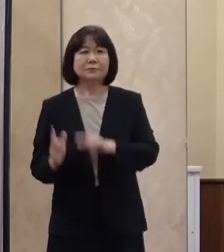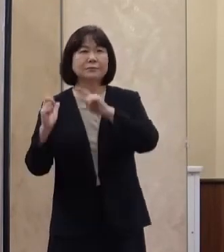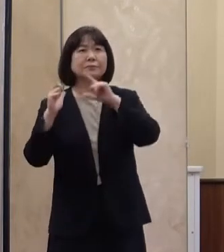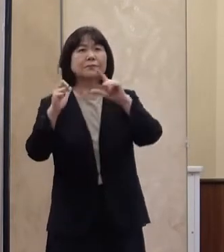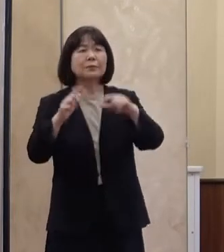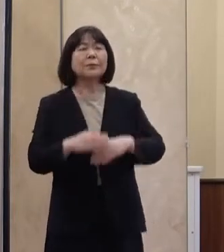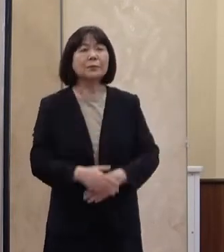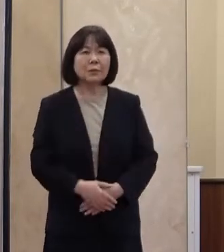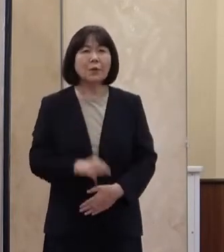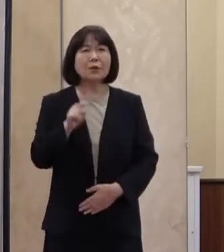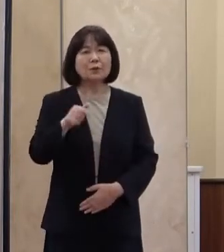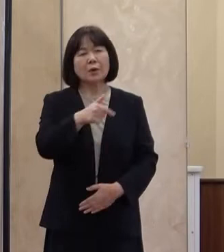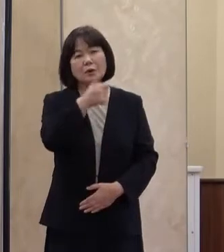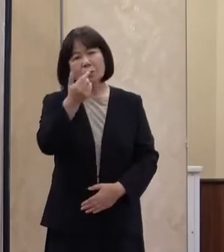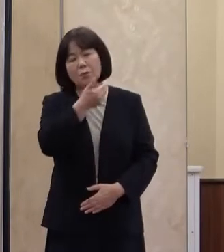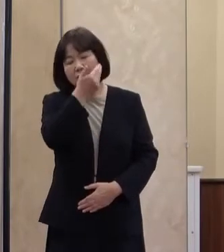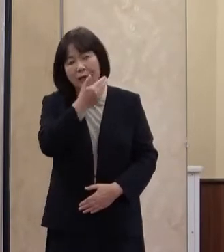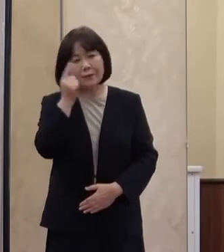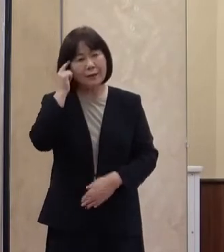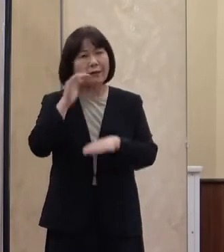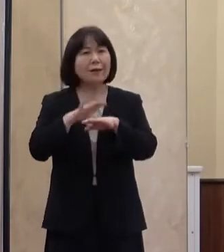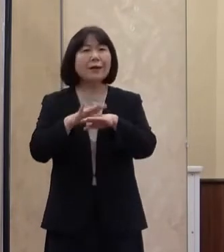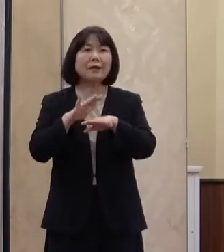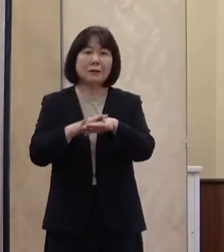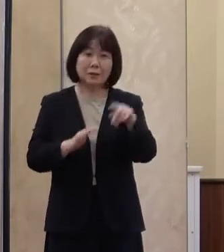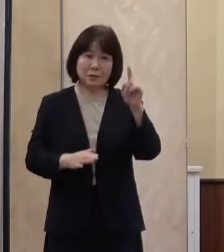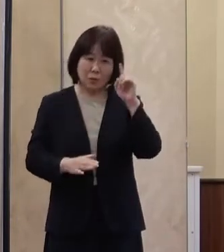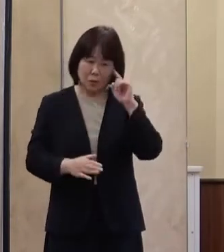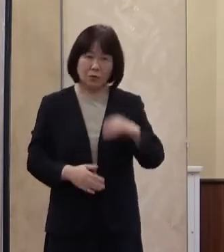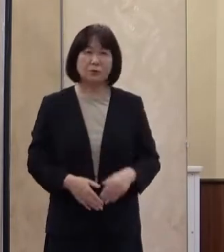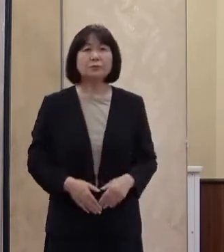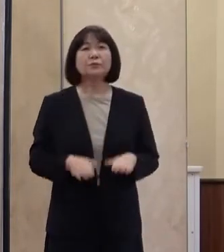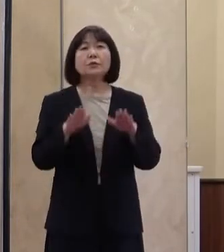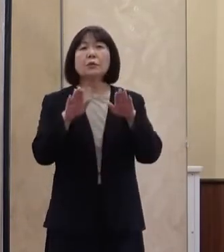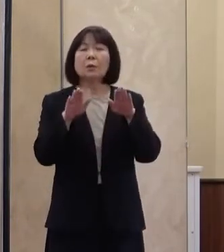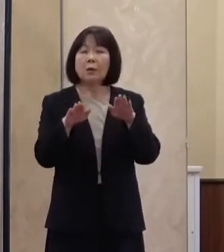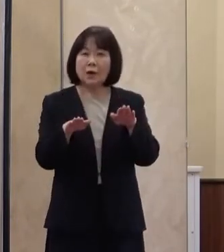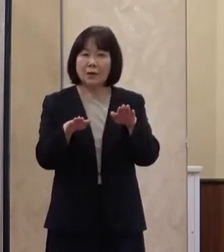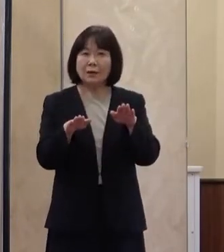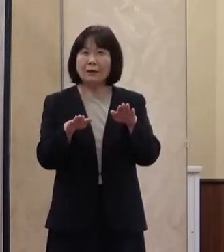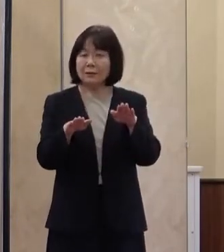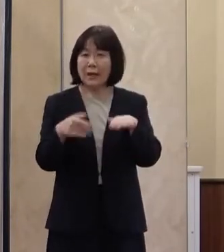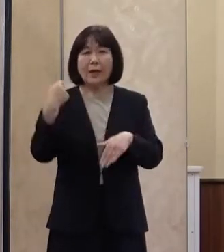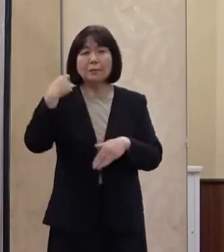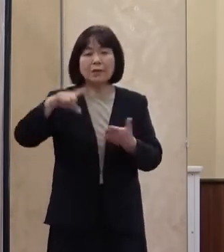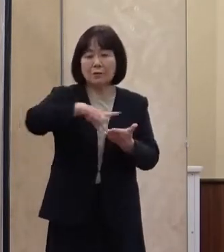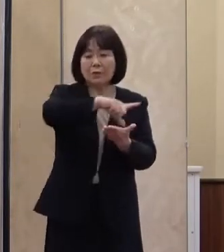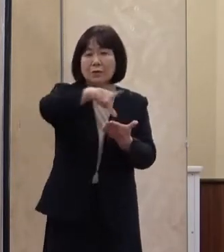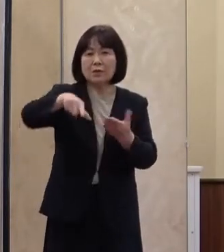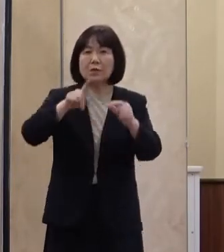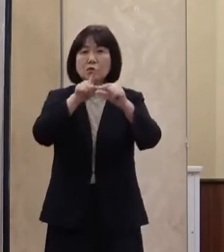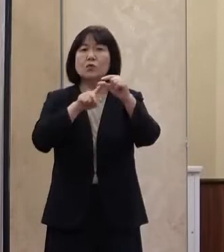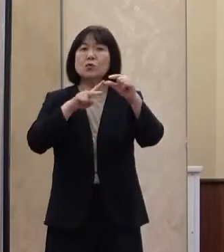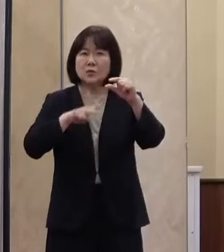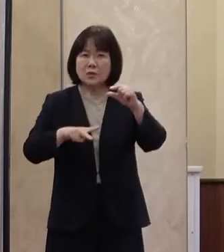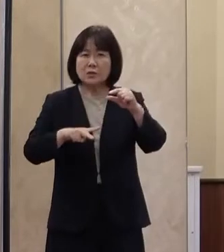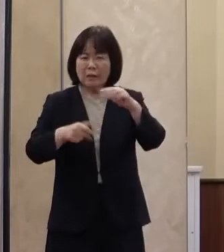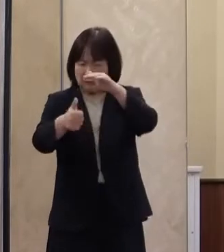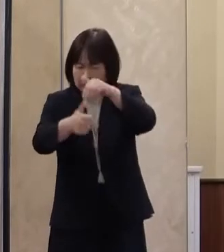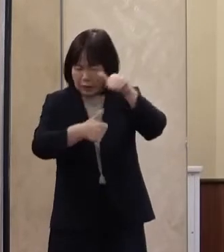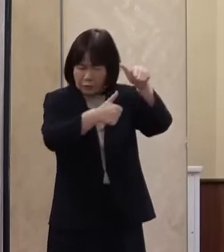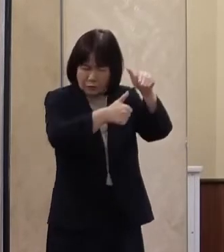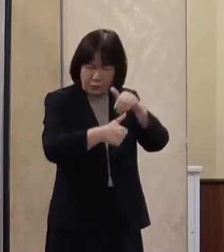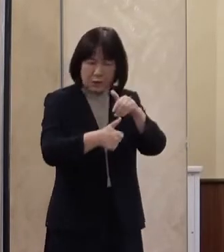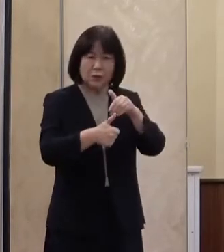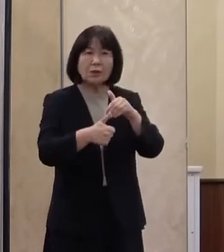そこは非常に重要な視点で、まず今回この南地区を中心とした客引きの集中取り締ま